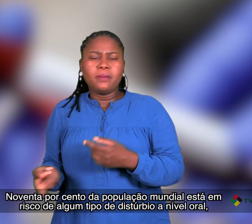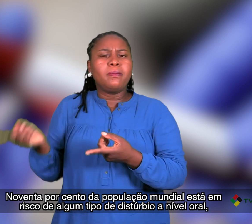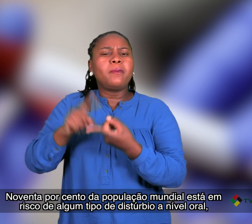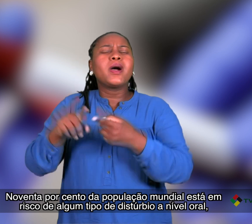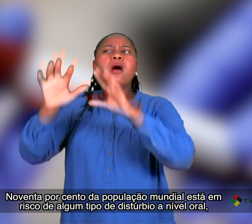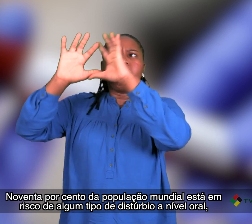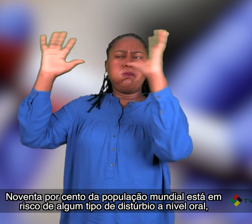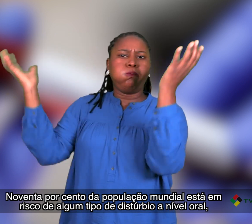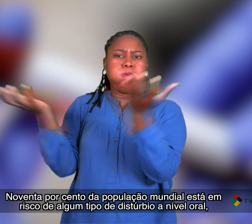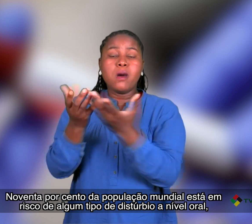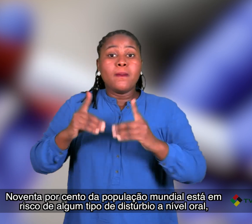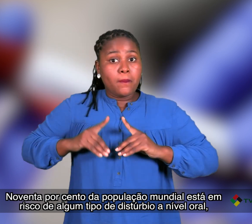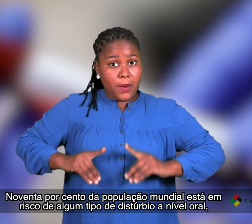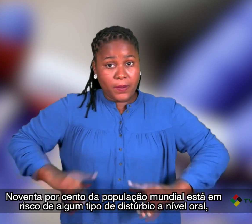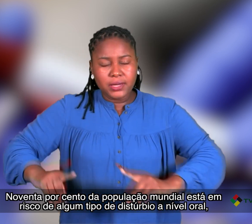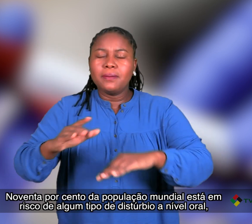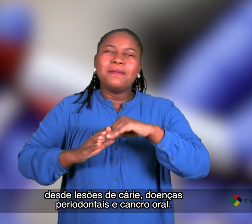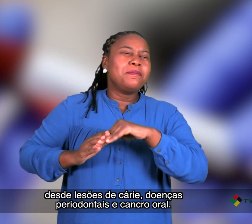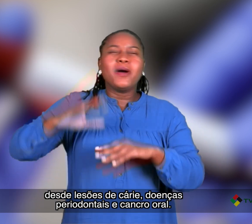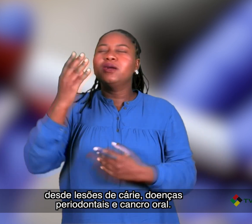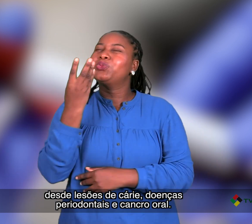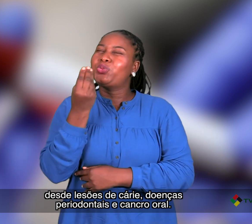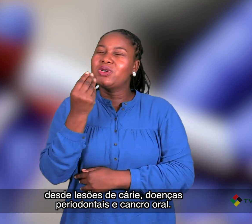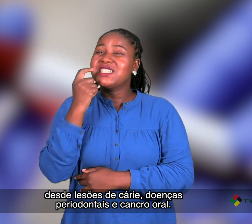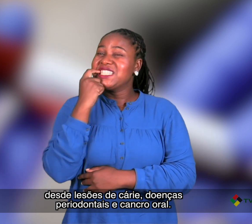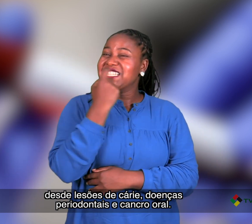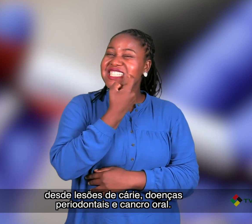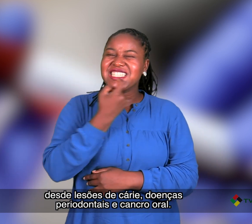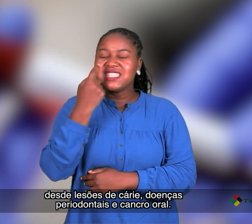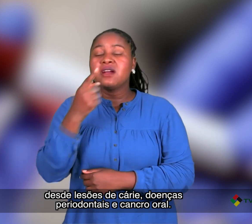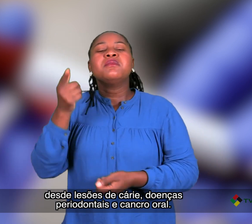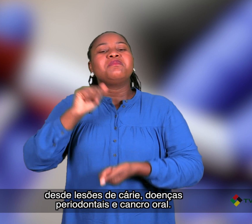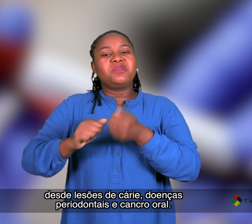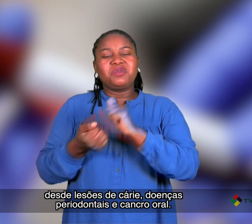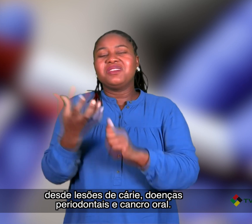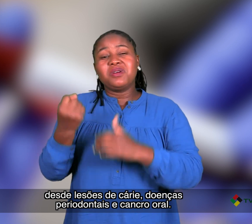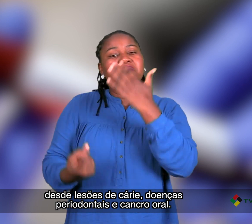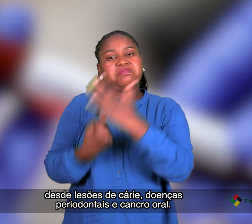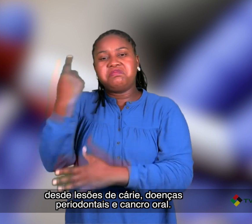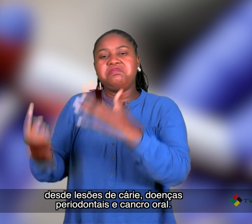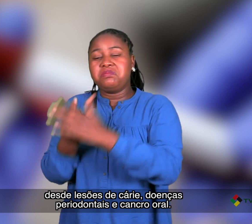risco de algum tipo de distúrbio a nível oral, das lesões de cária, doenças periodontais e cancro oral.